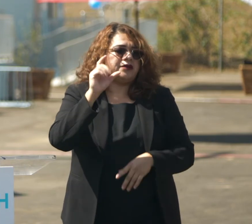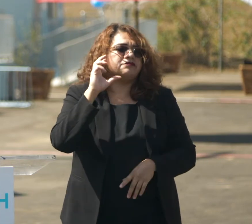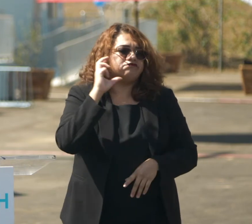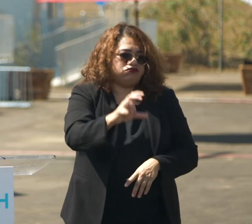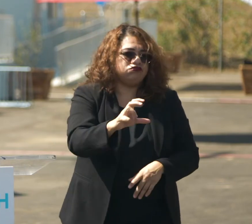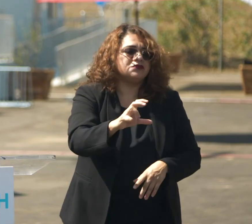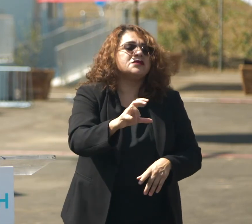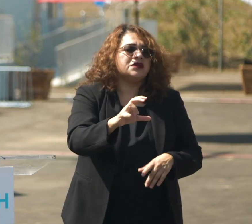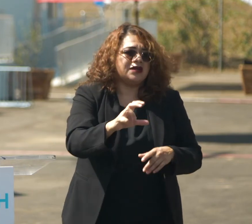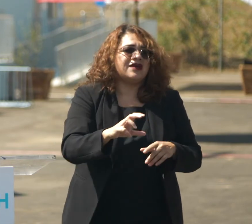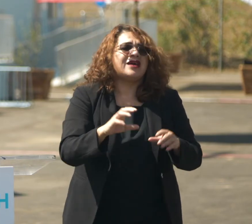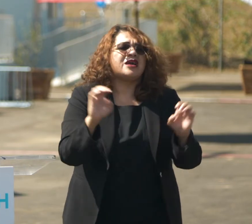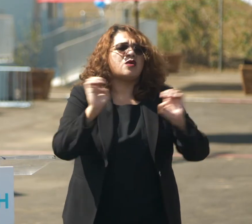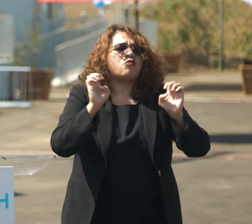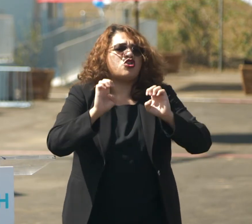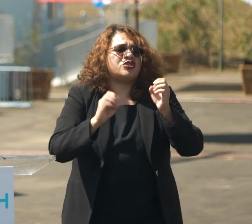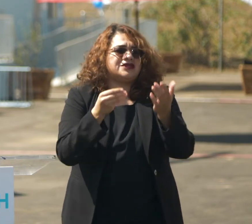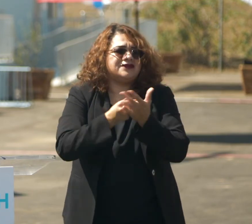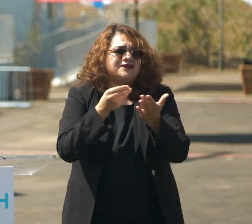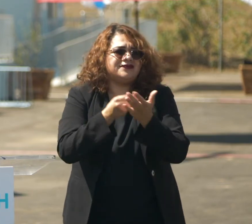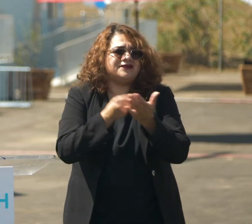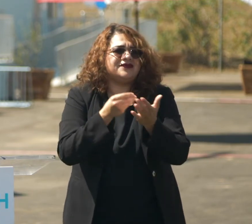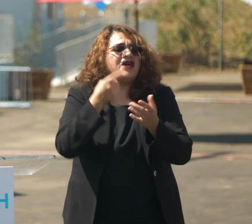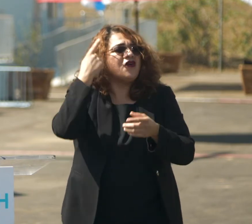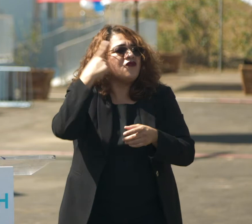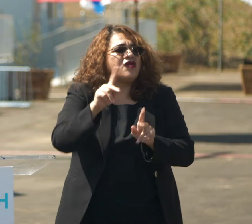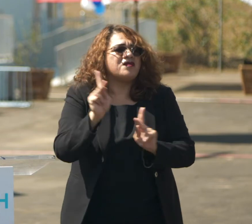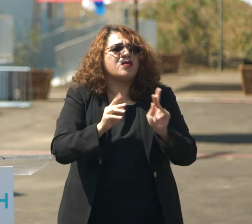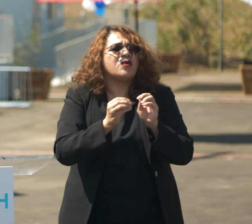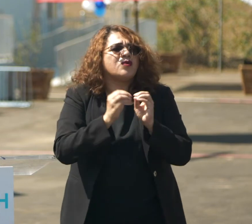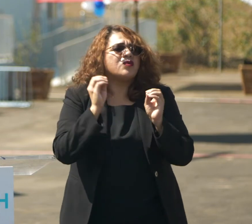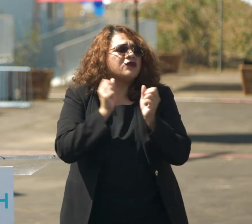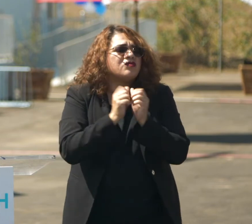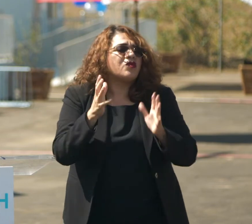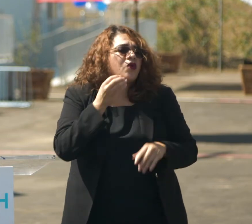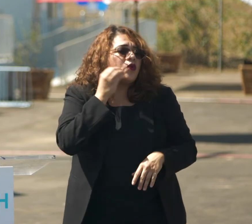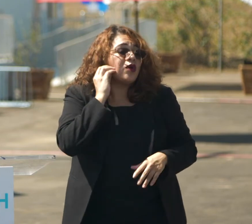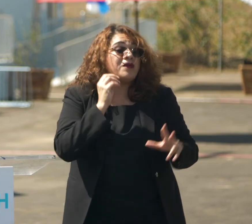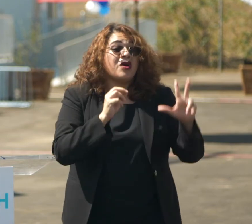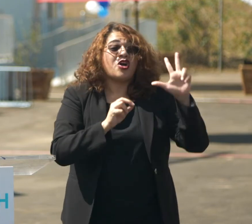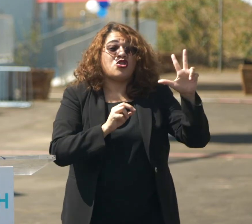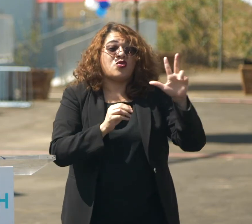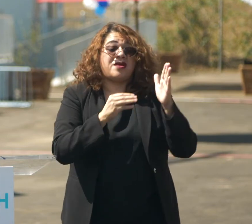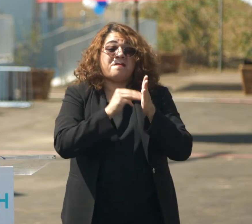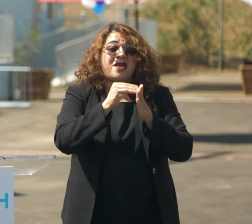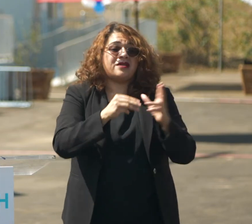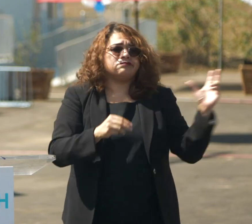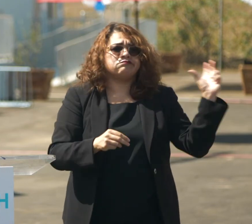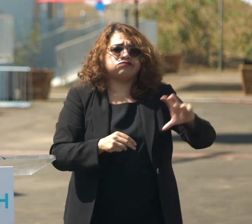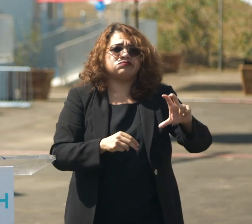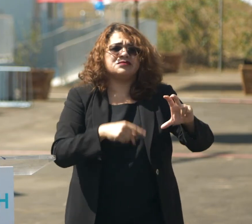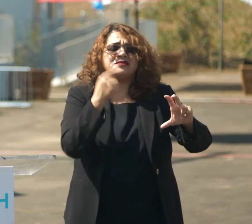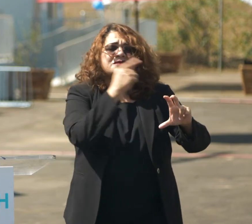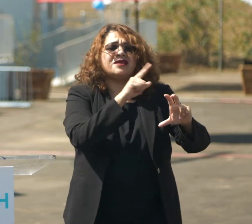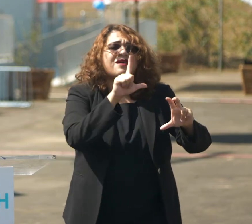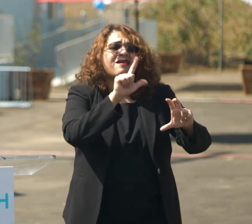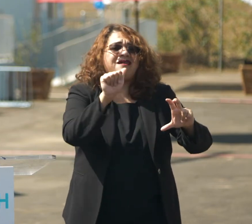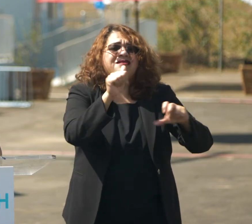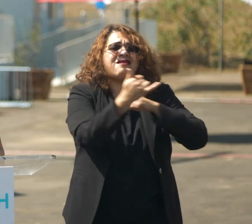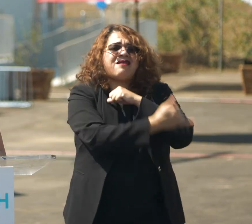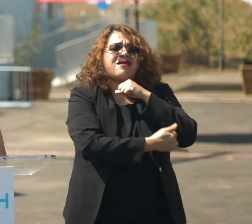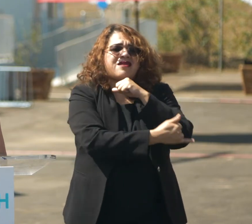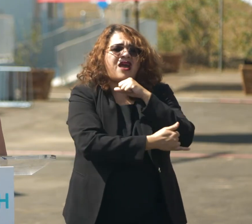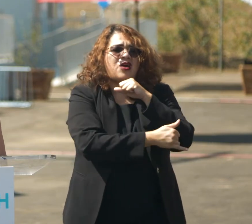de emergencias para personas sin hogar y más de $3 millones en fondos de subvención de